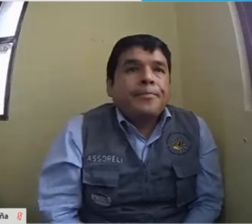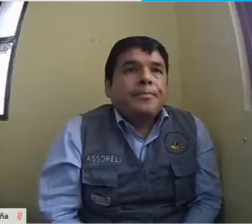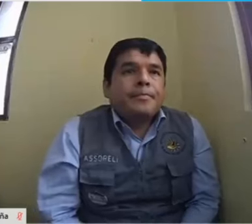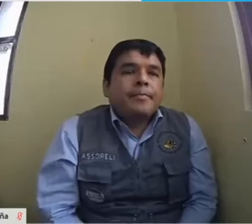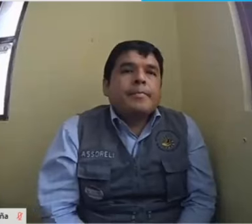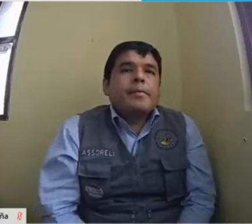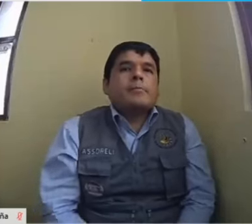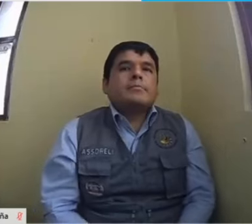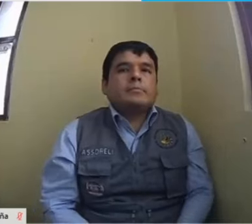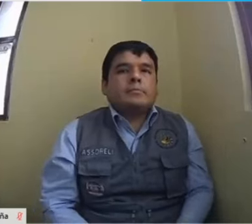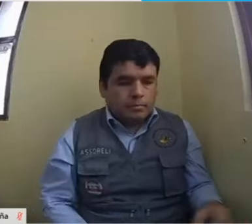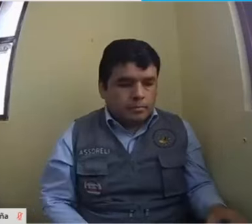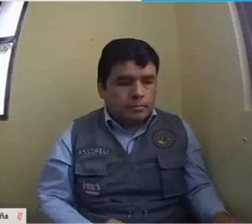Nombre.